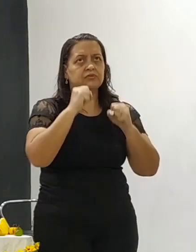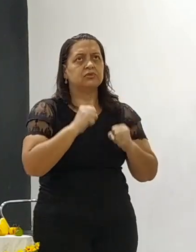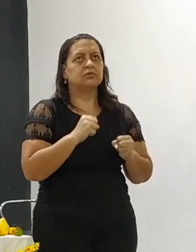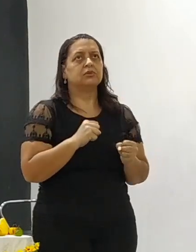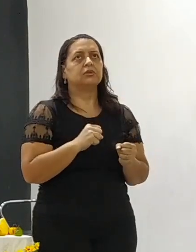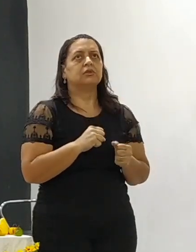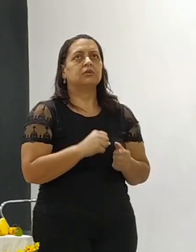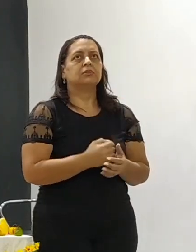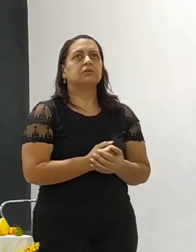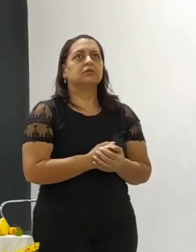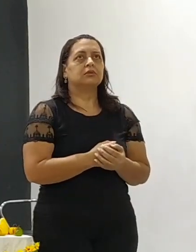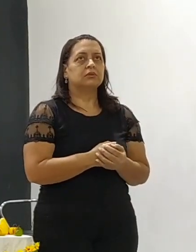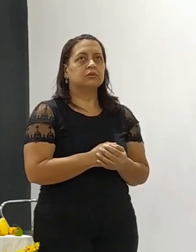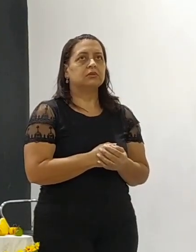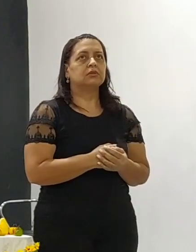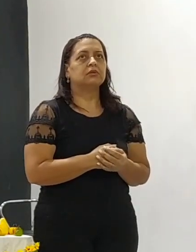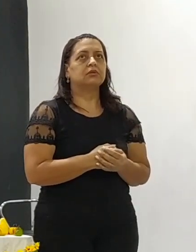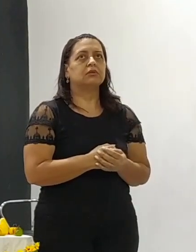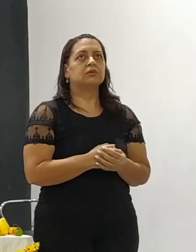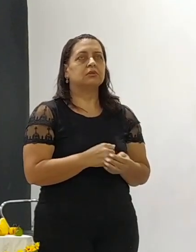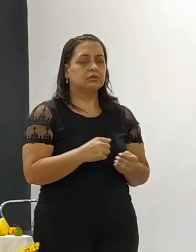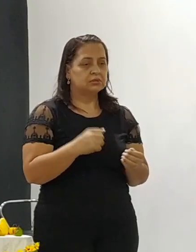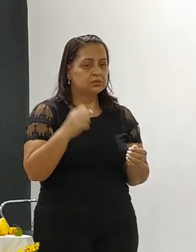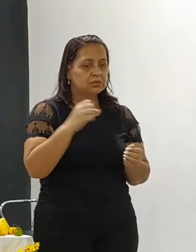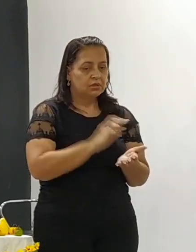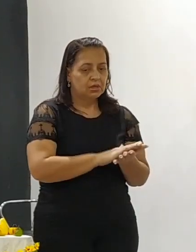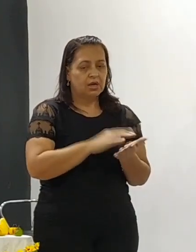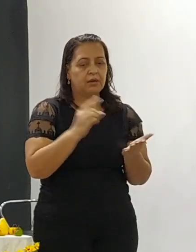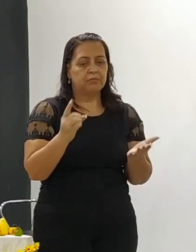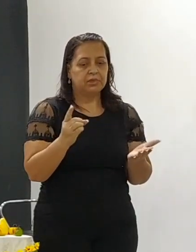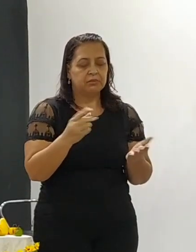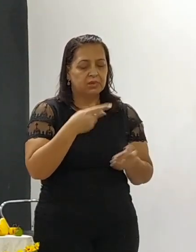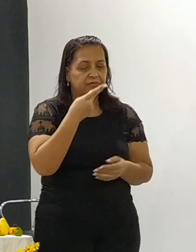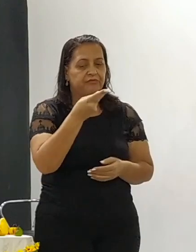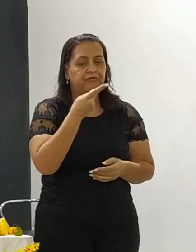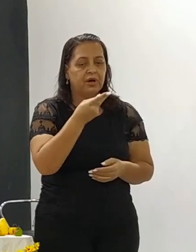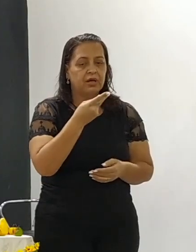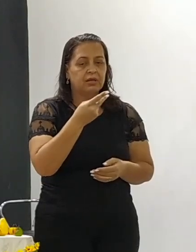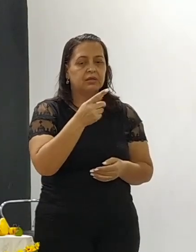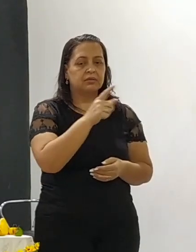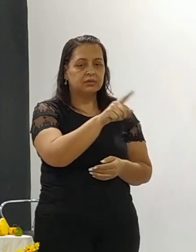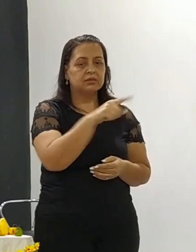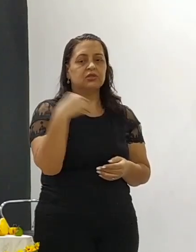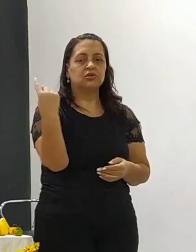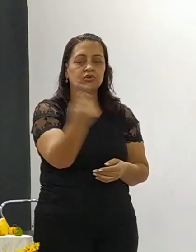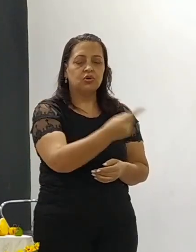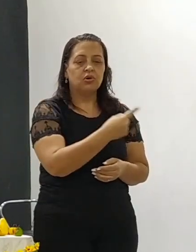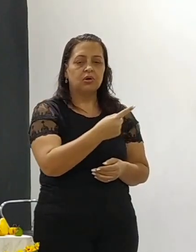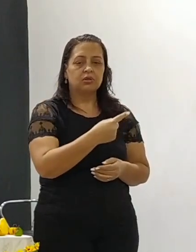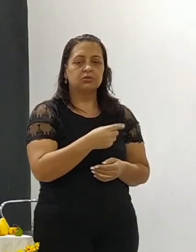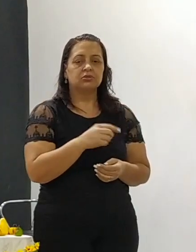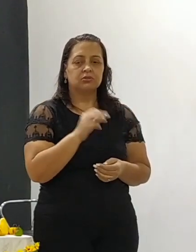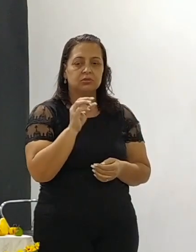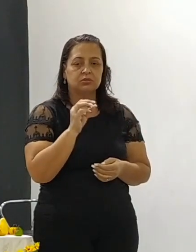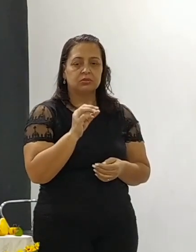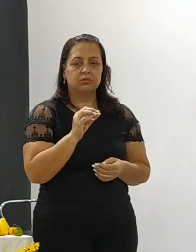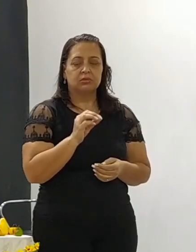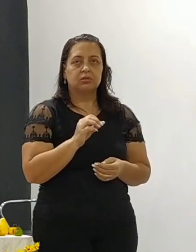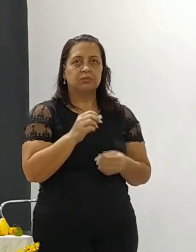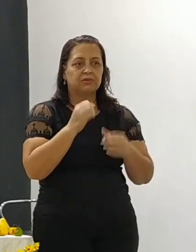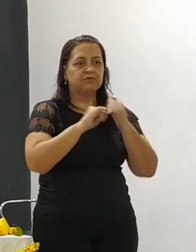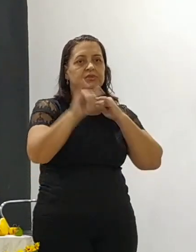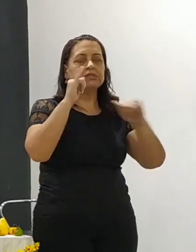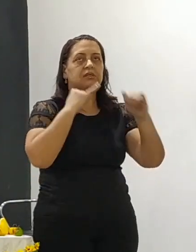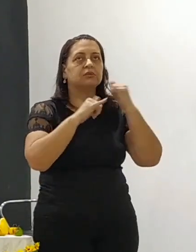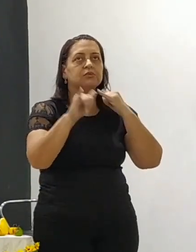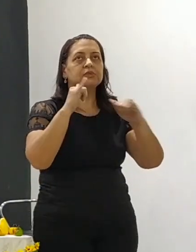Você é tudo isso que você é, porque a Bíblia diz que você é, para que você anuncie,